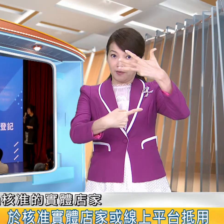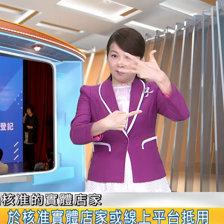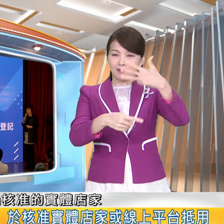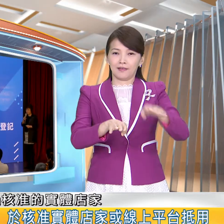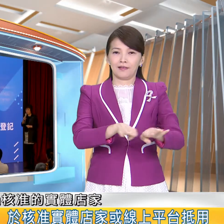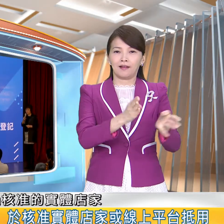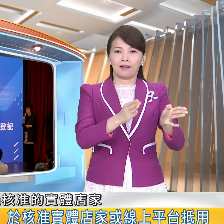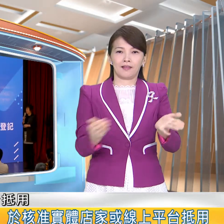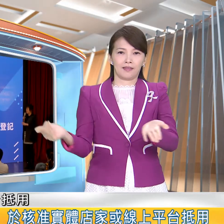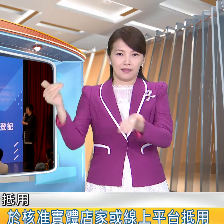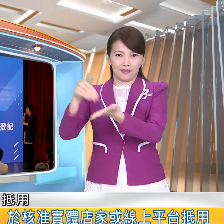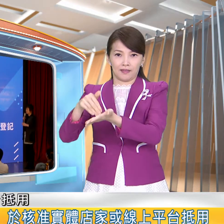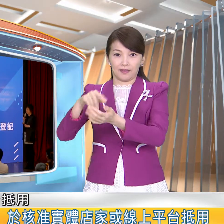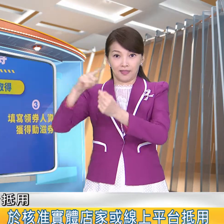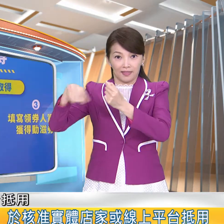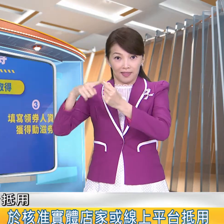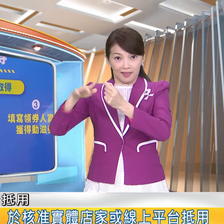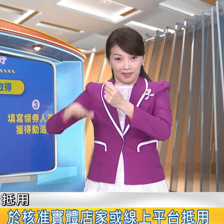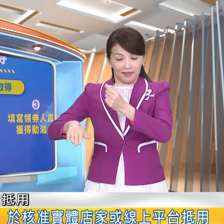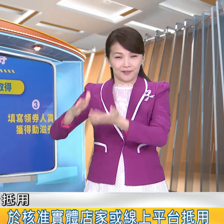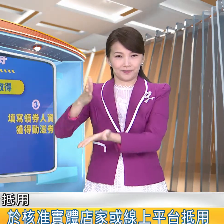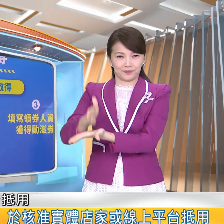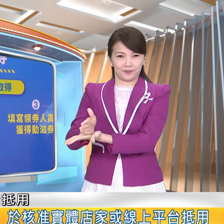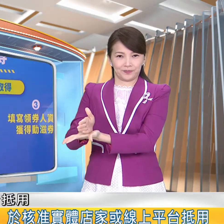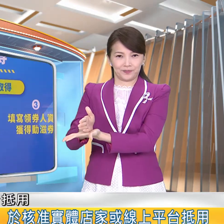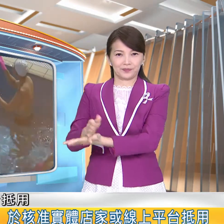家或线上平台来抵用。